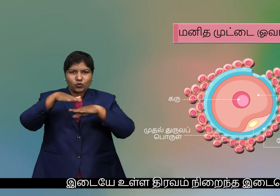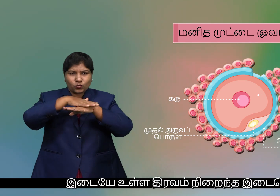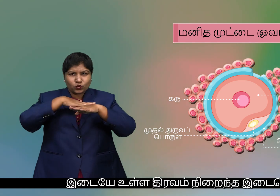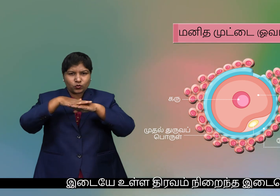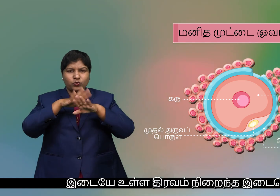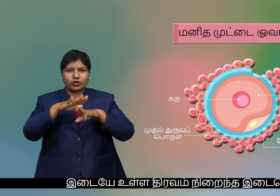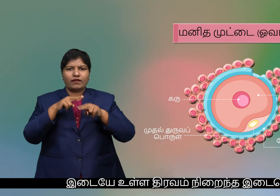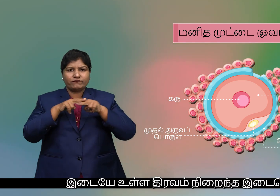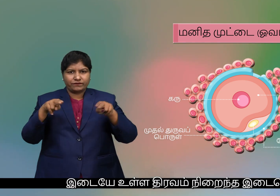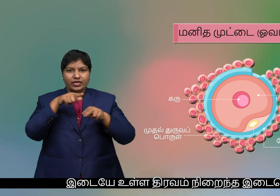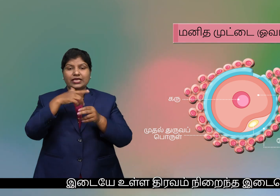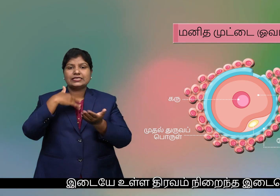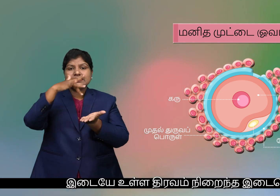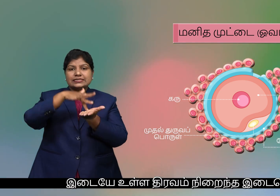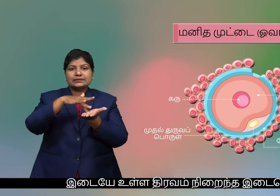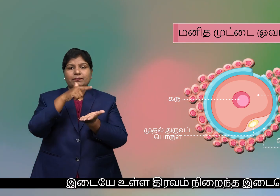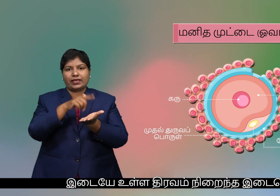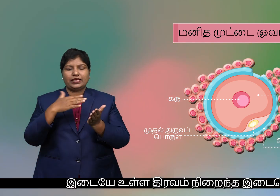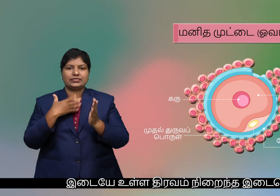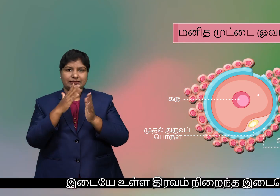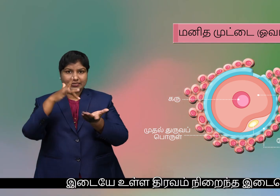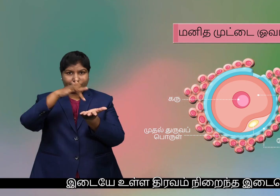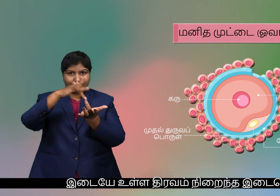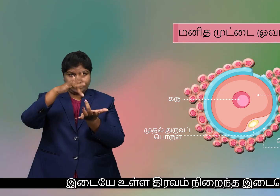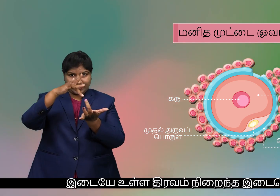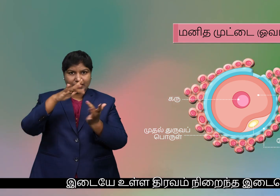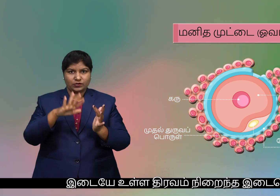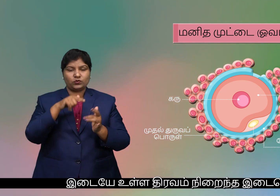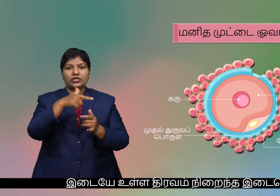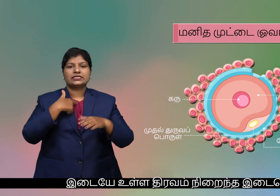மேற்பரப்பிற்கு இடையே உள்ள திரவம் நிறைந்த இடைவெளி